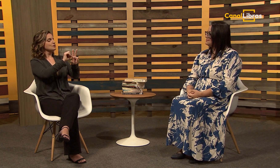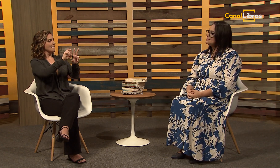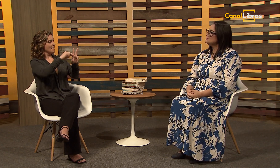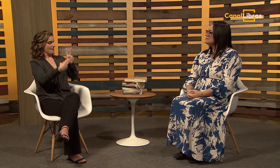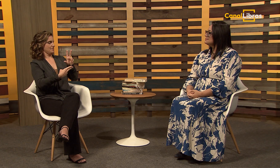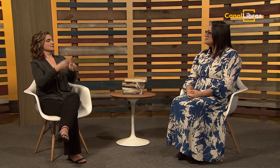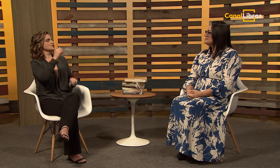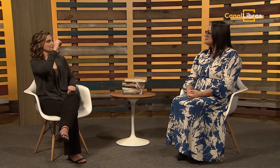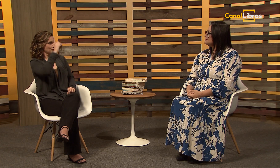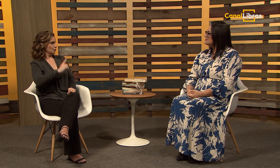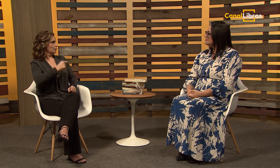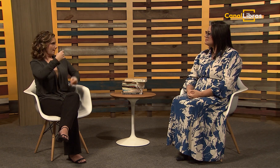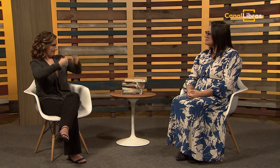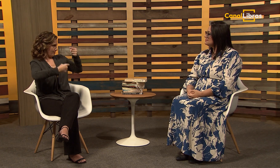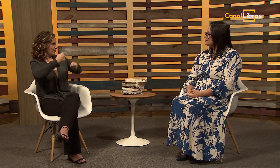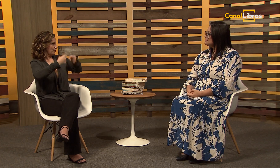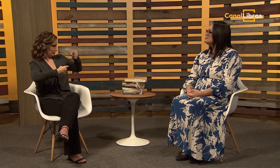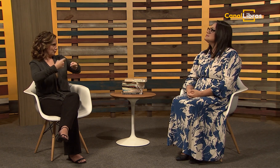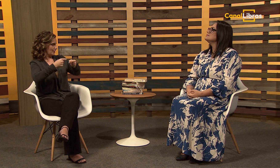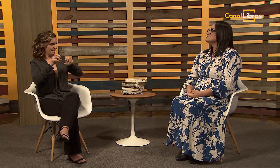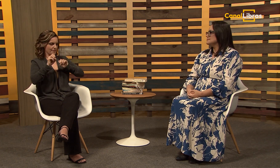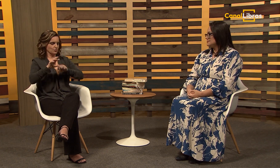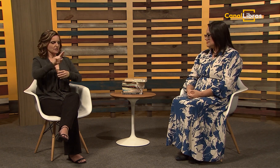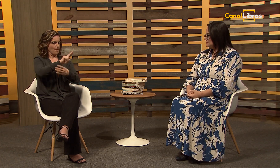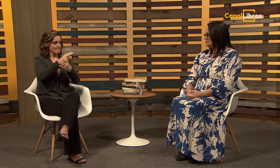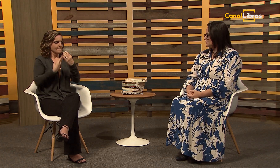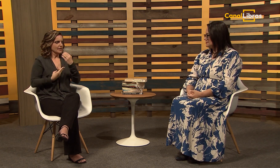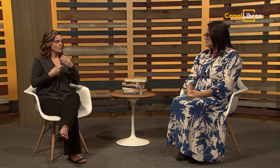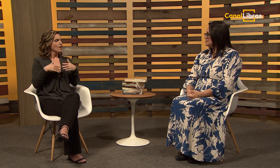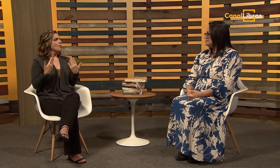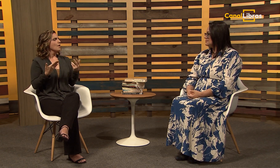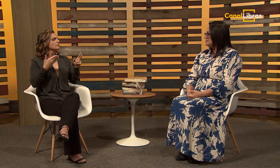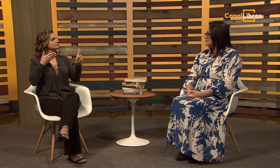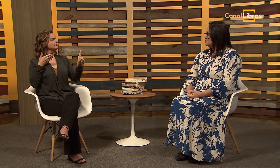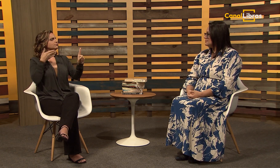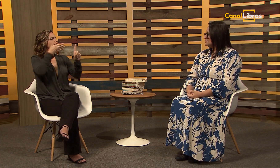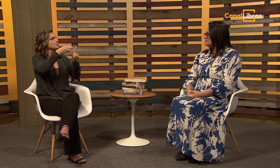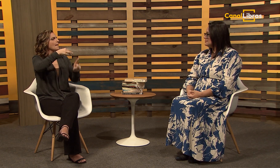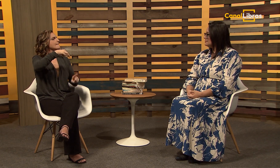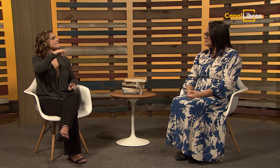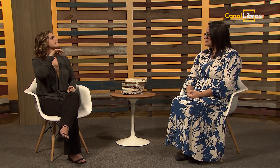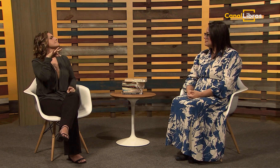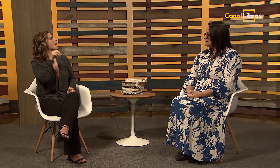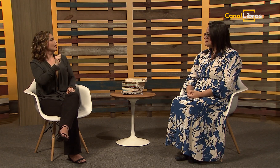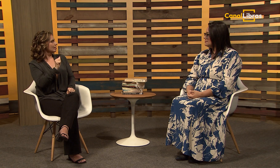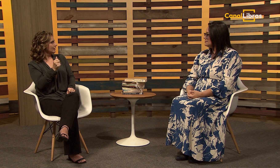E quanto à DPEBs, que é a Diretoria de Políticas de Educação Bilíngue de Surdos, quais são as metas